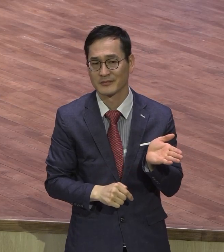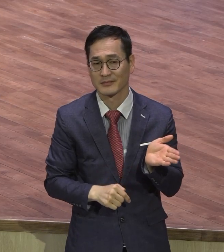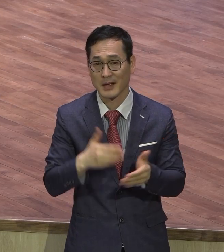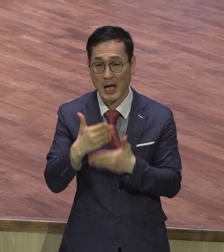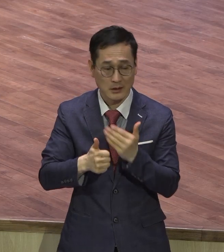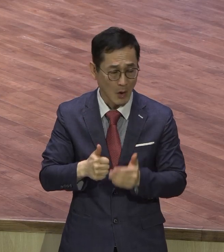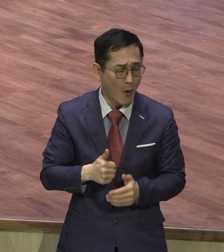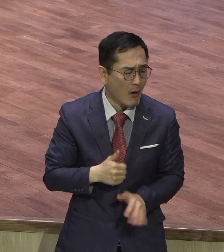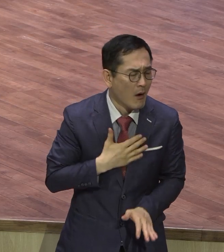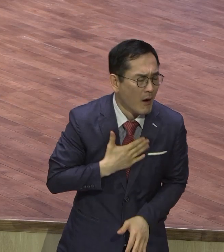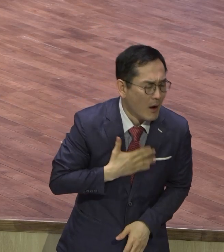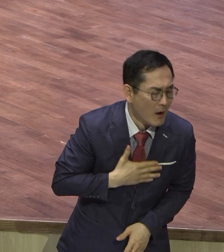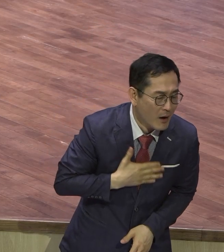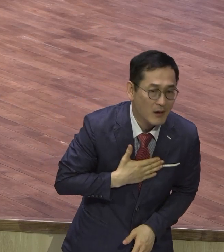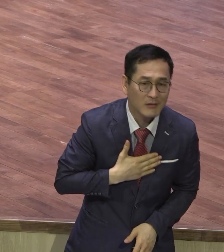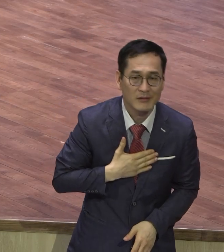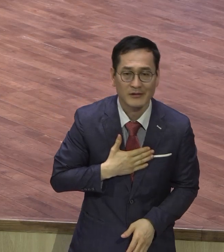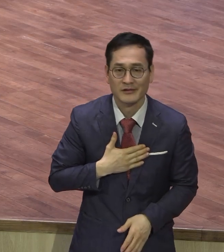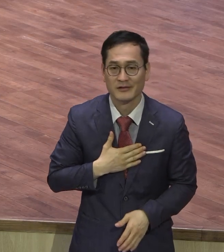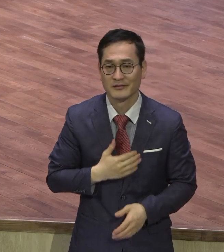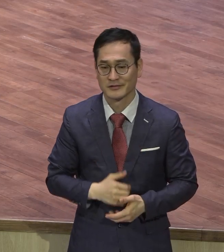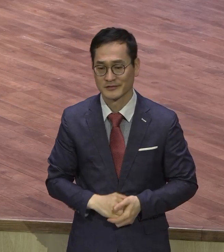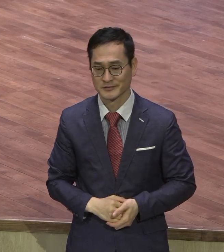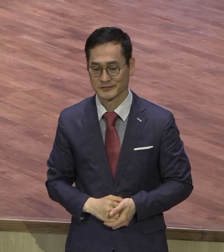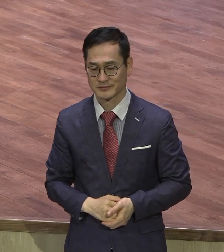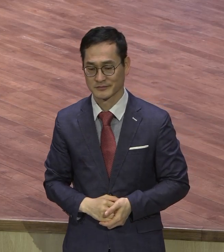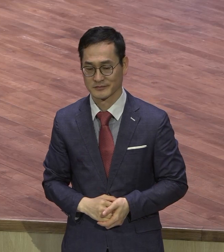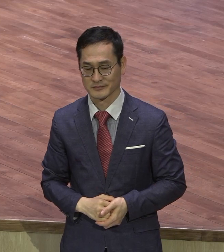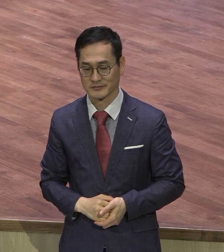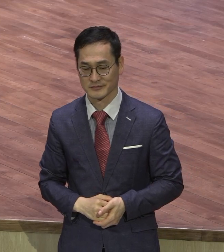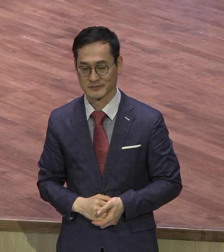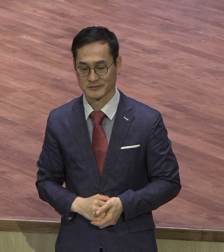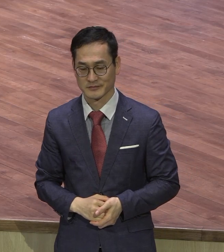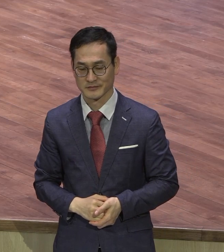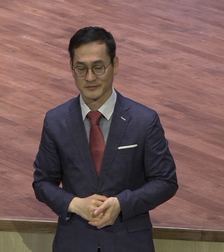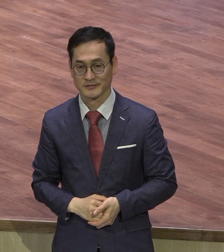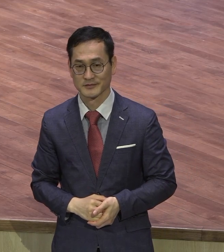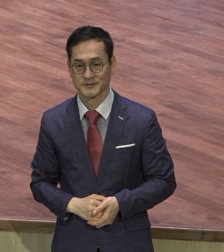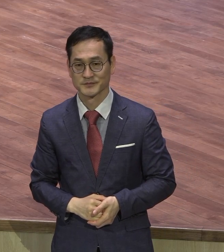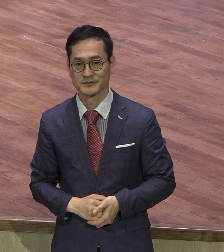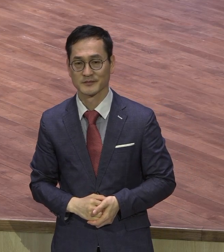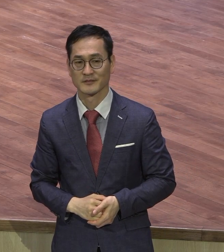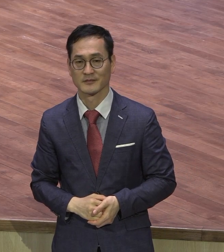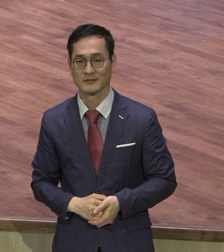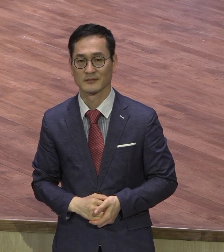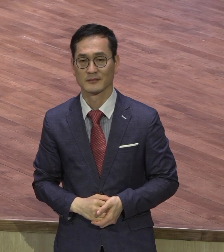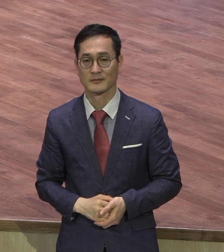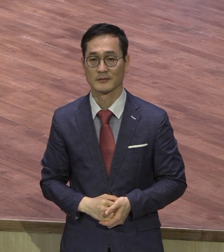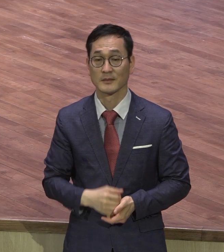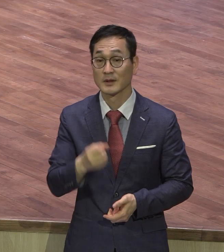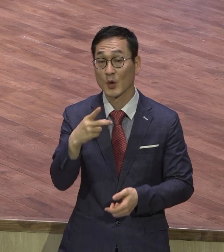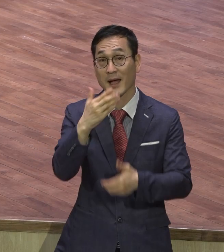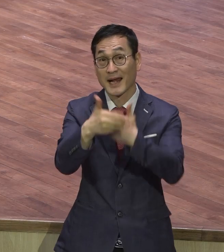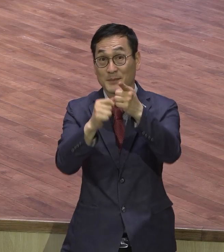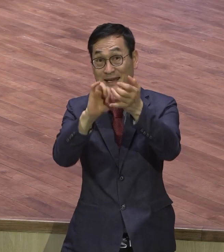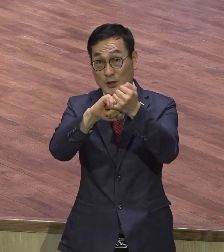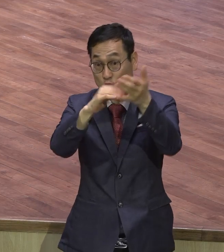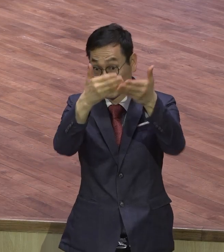버리는 사람들 참 간땡이 크다. 하나님과 약속해놓고 약속을 안 지키 이런 핑계 저런 핑계 이런 이유 저런